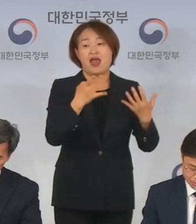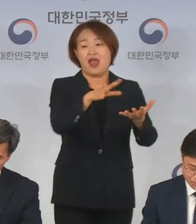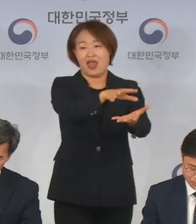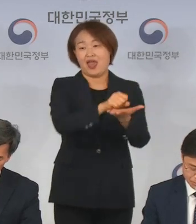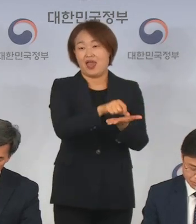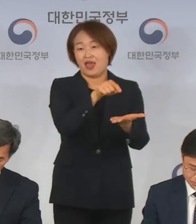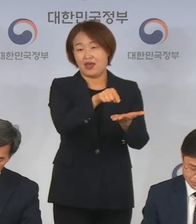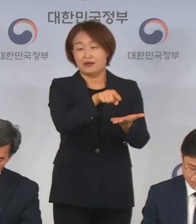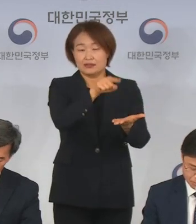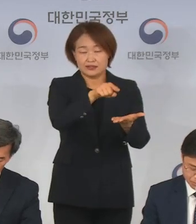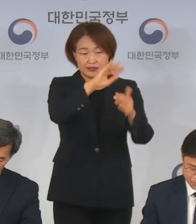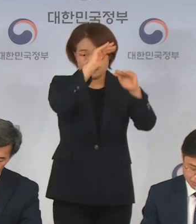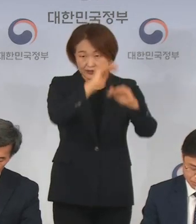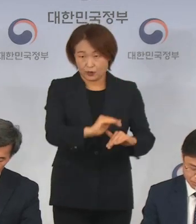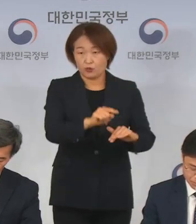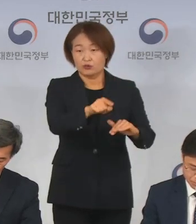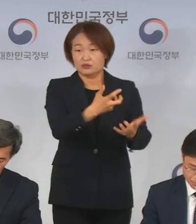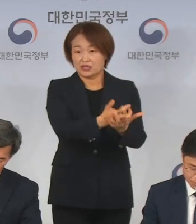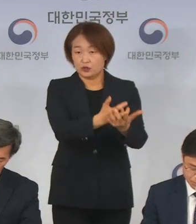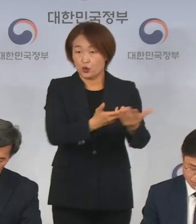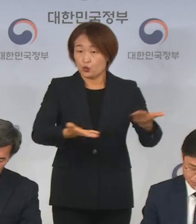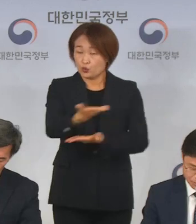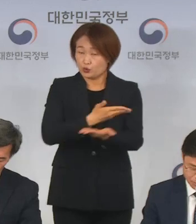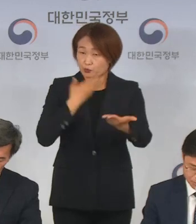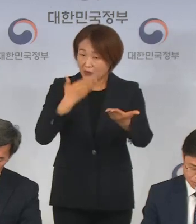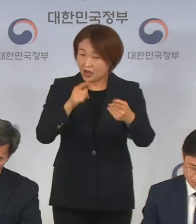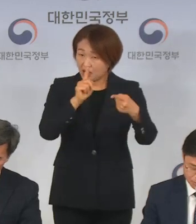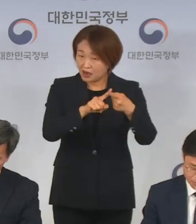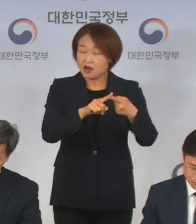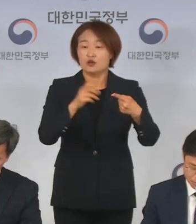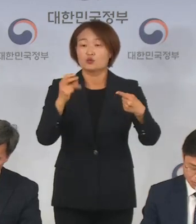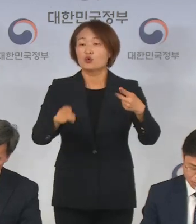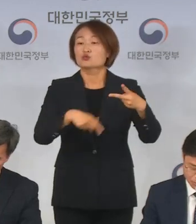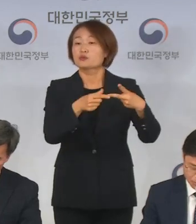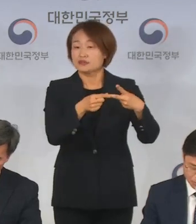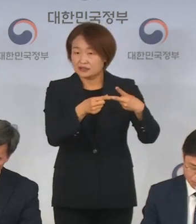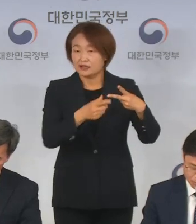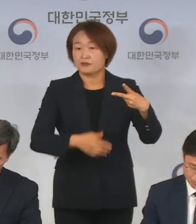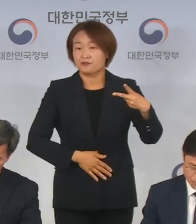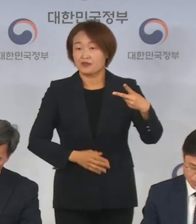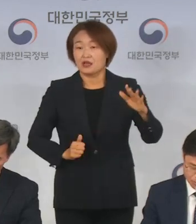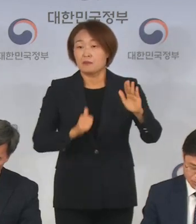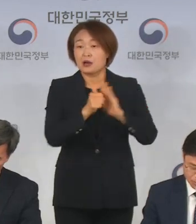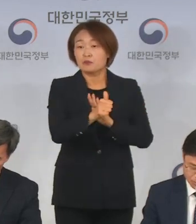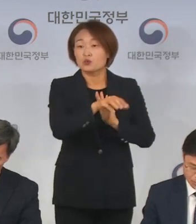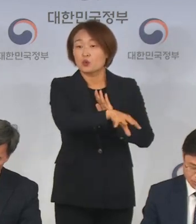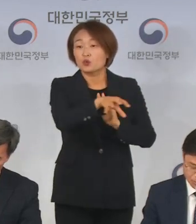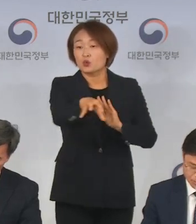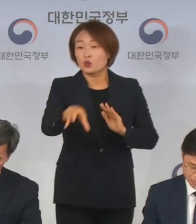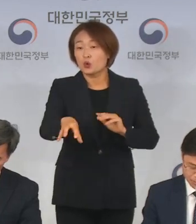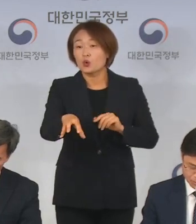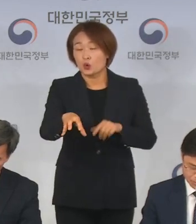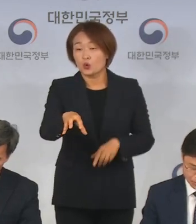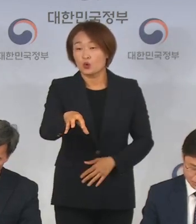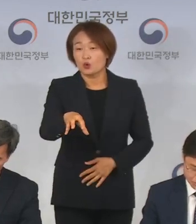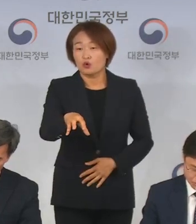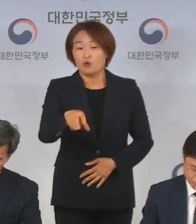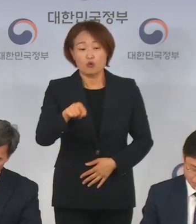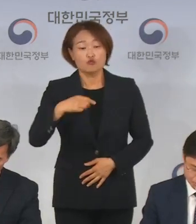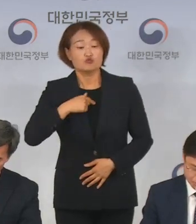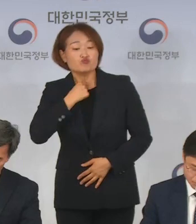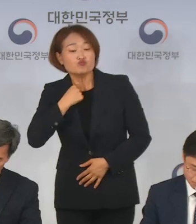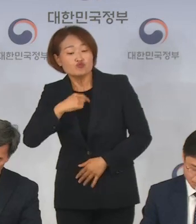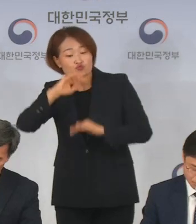원데이터를 공유하는지 확인해 주시고요. 두 번째 방문지 우리 요구가 많이 수용됐다